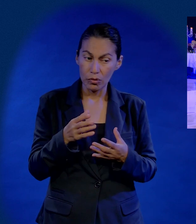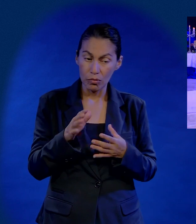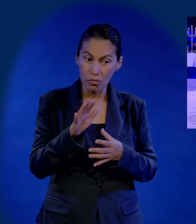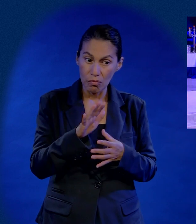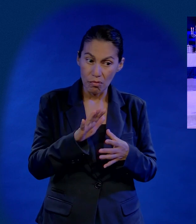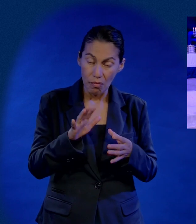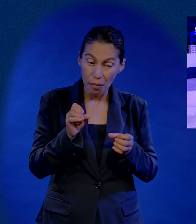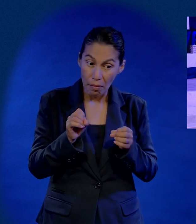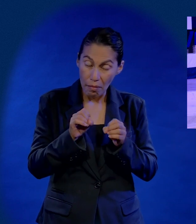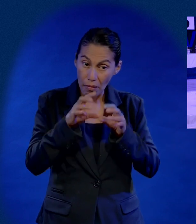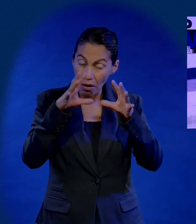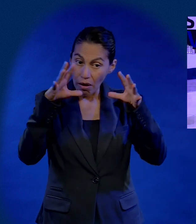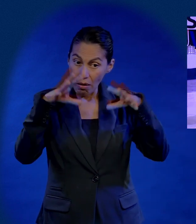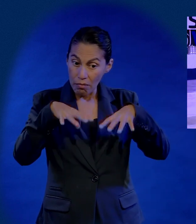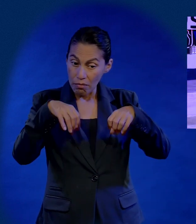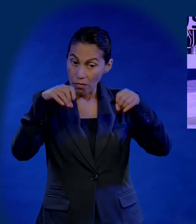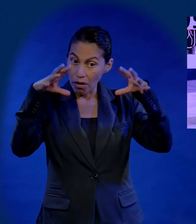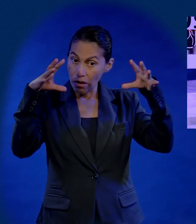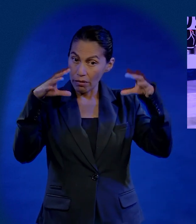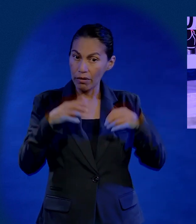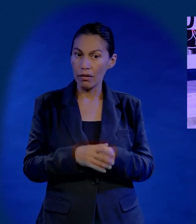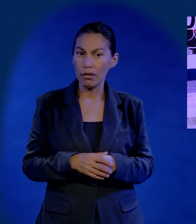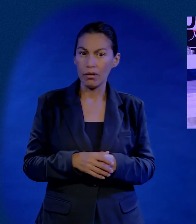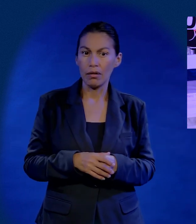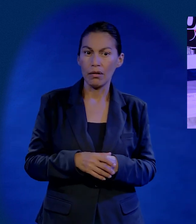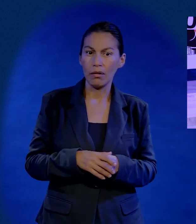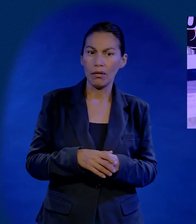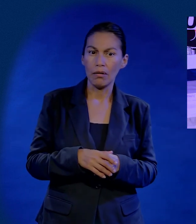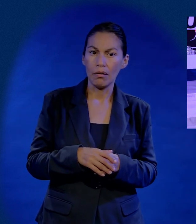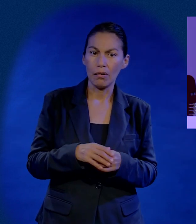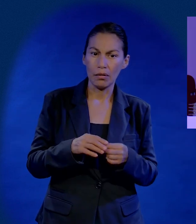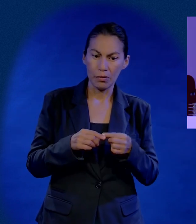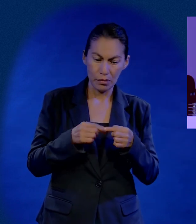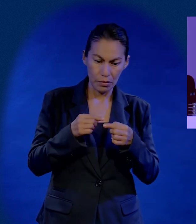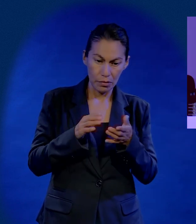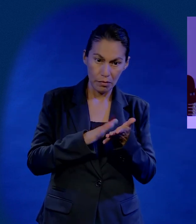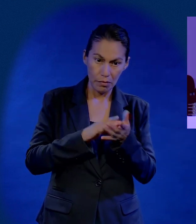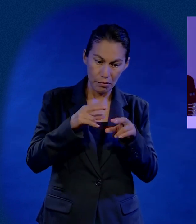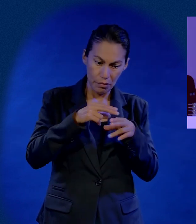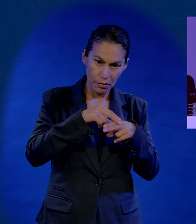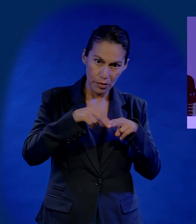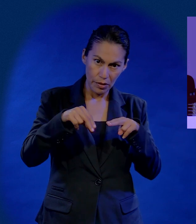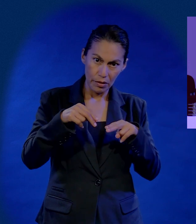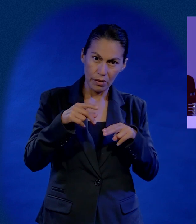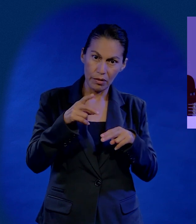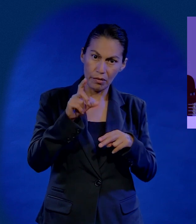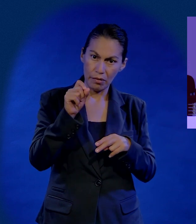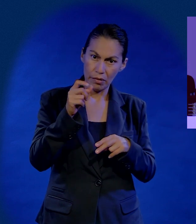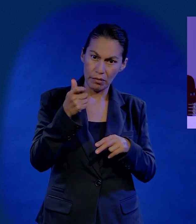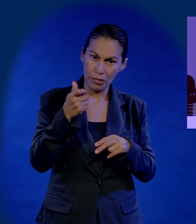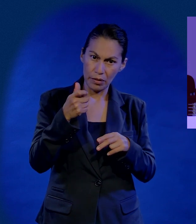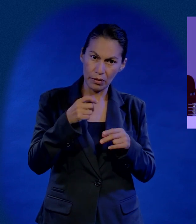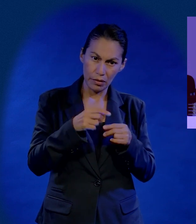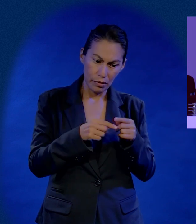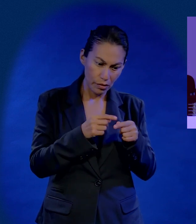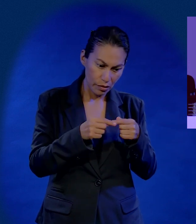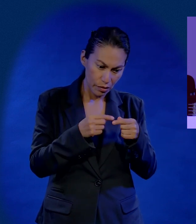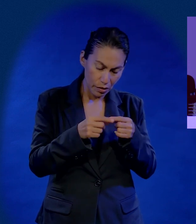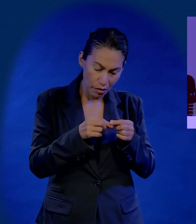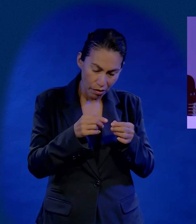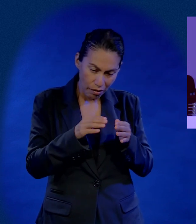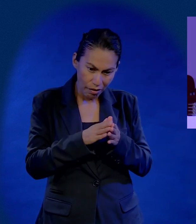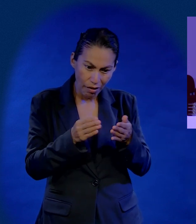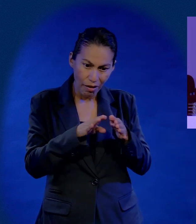unos trucos de magia, era ilusionista. Yo lo recuerdo, agarrar un billete de 20 pesos, lo hacía bolita, cerraba la mano, le hacía